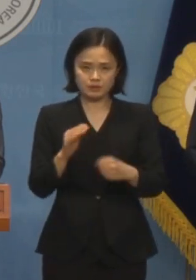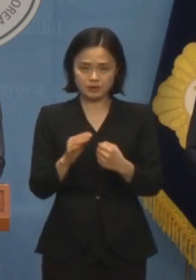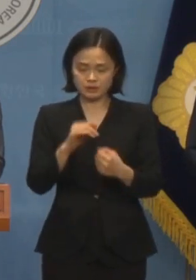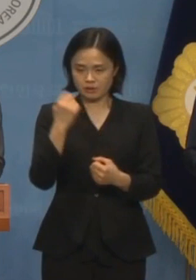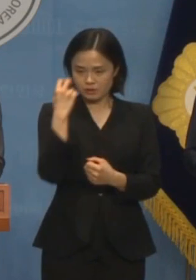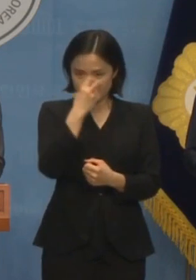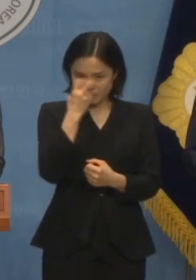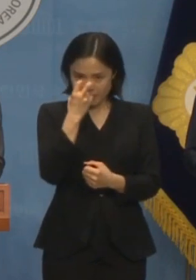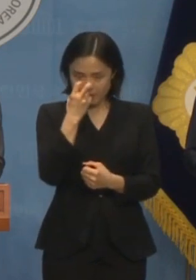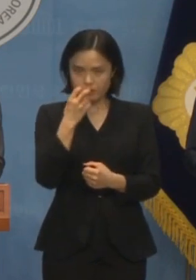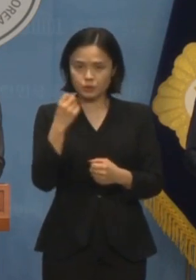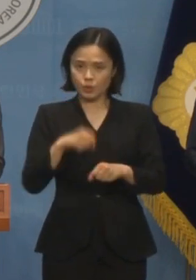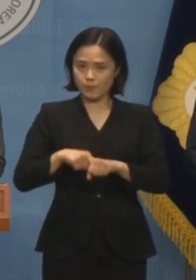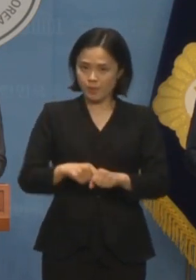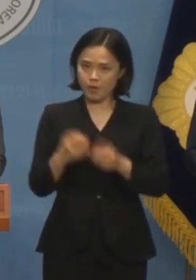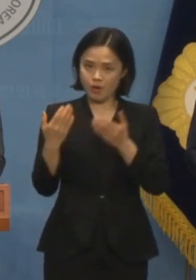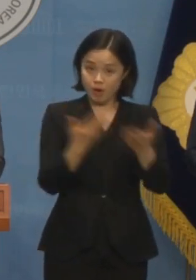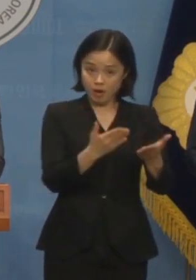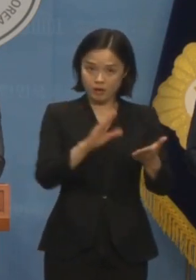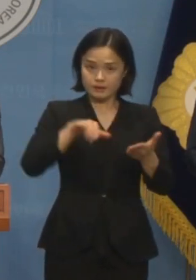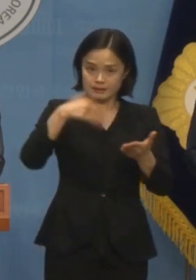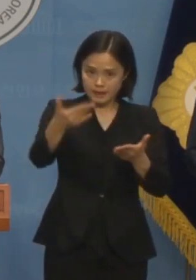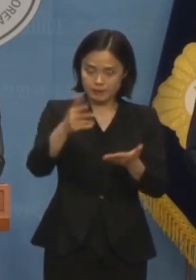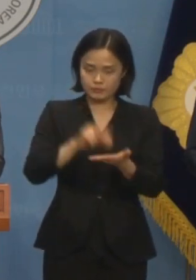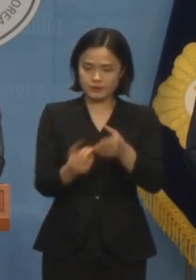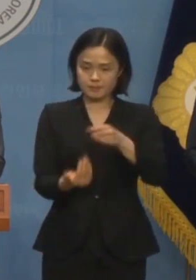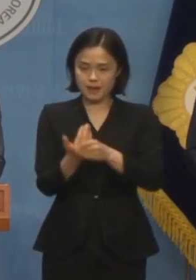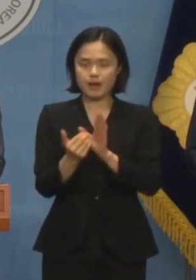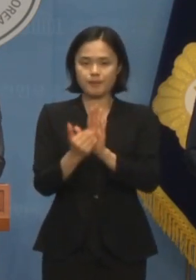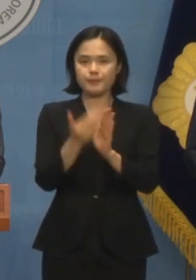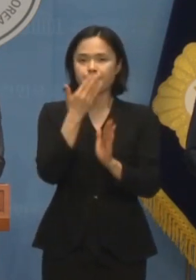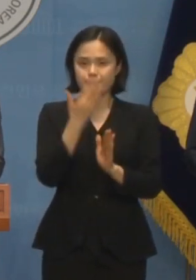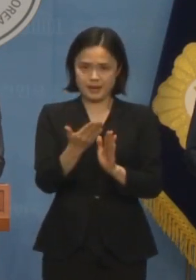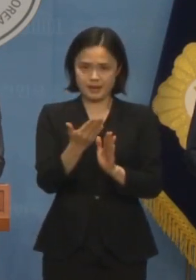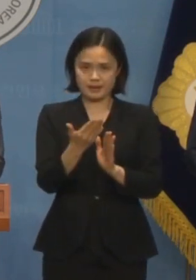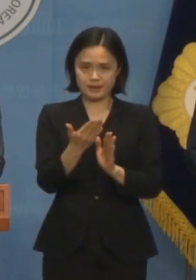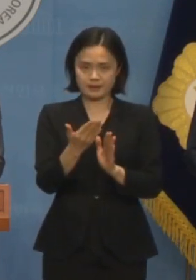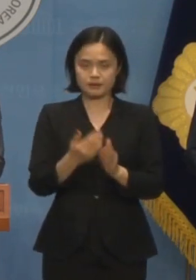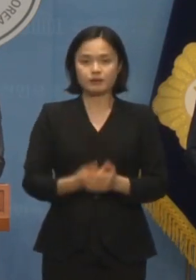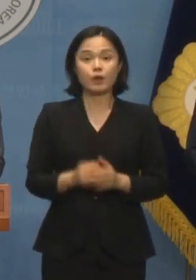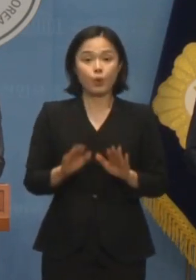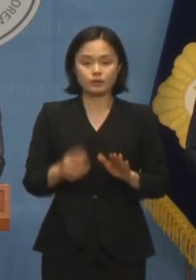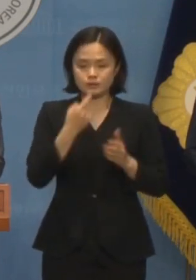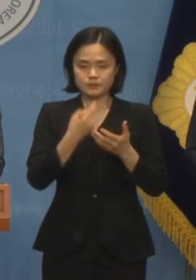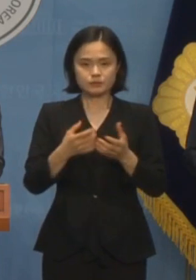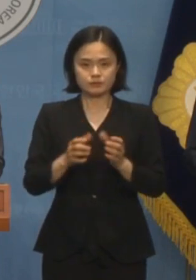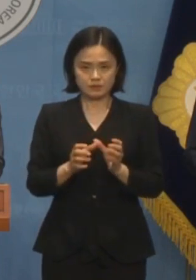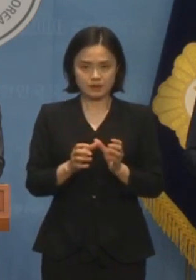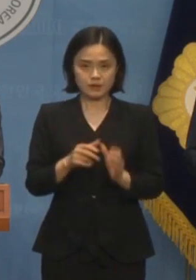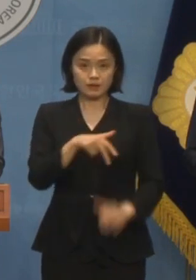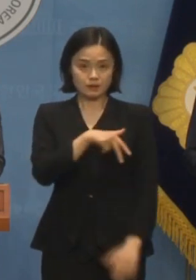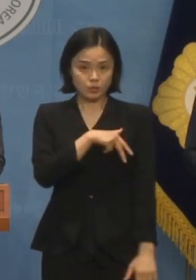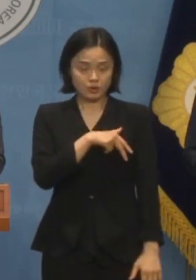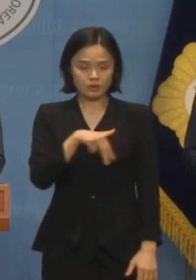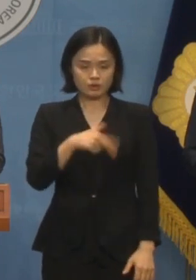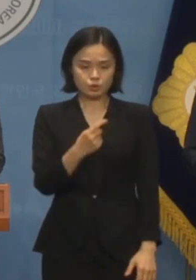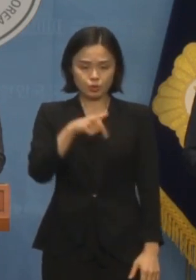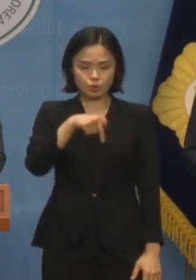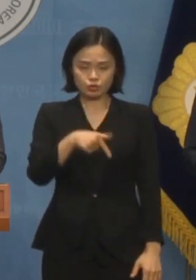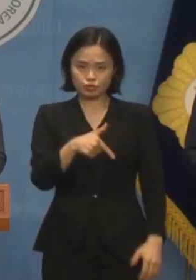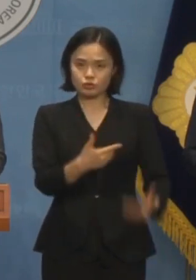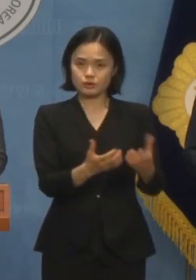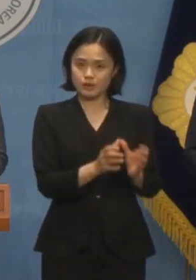불법 행위를 막는 일이라 생각되어 우리 더불어민주당 의원님들과 또 조국혁신당 박은정 의원님